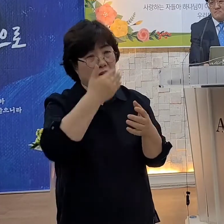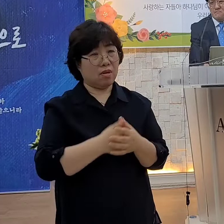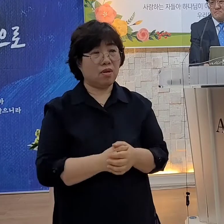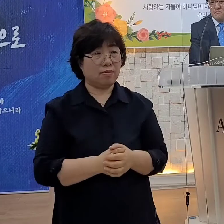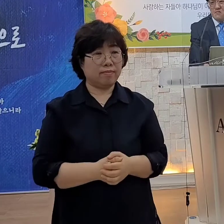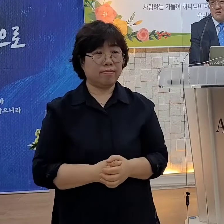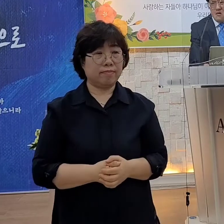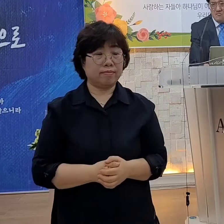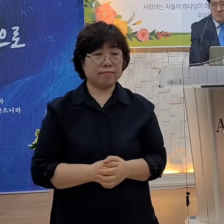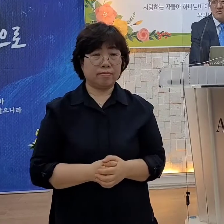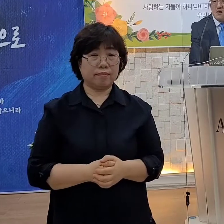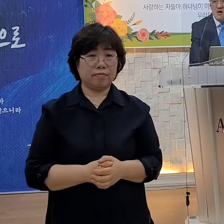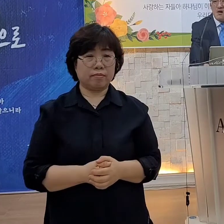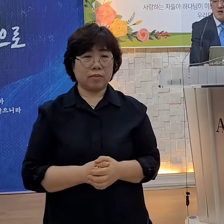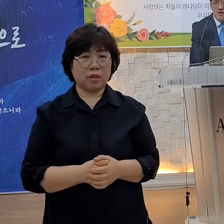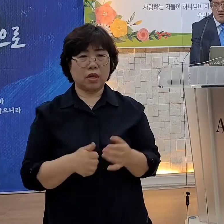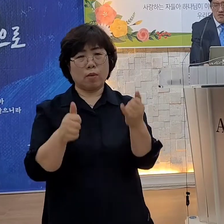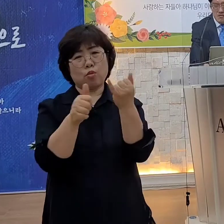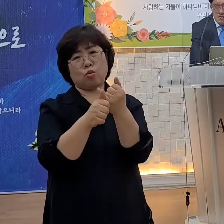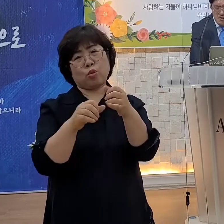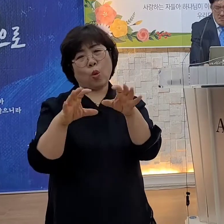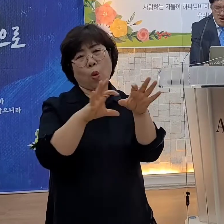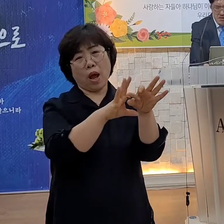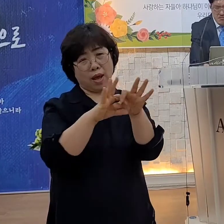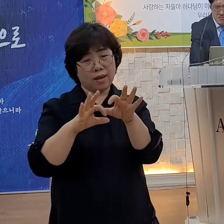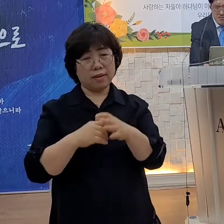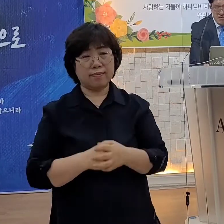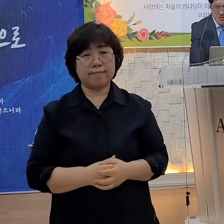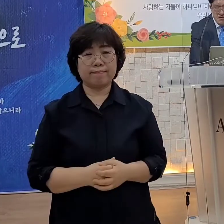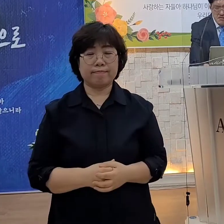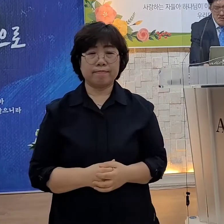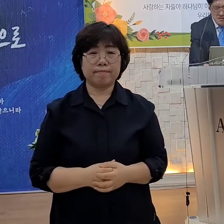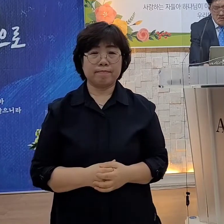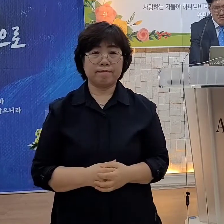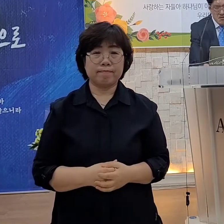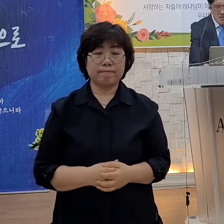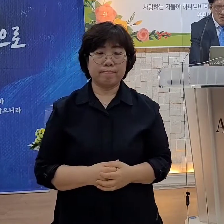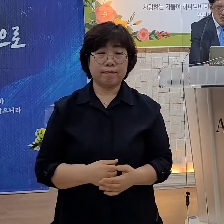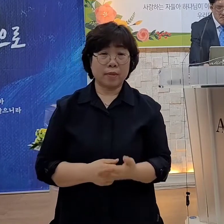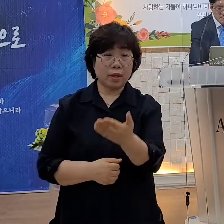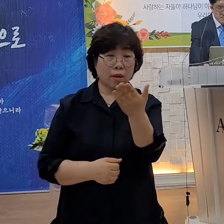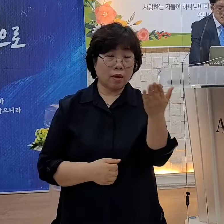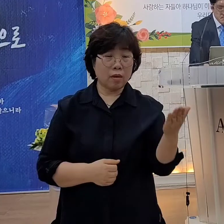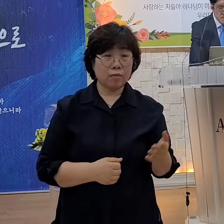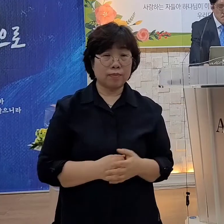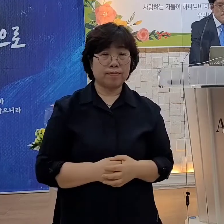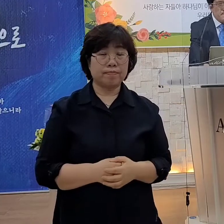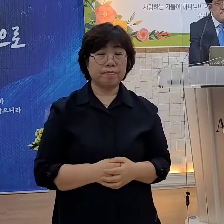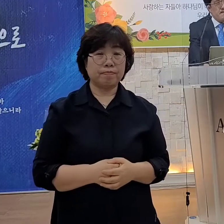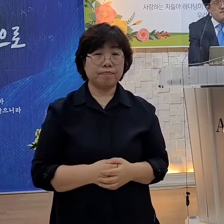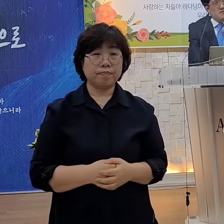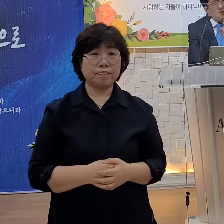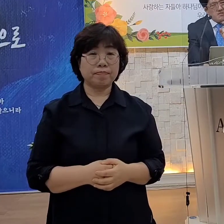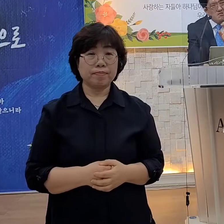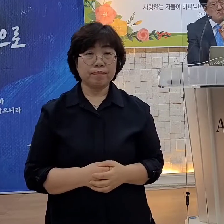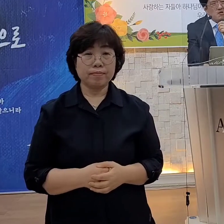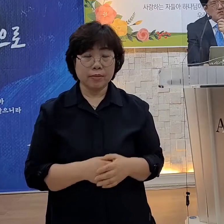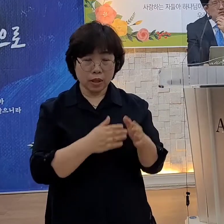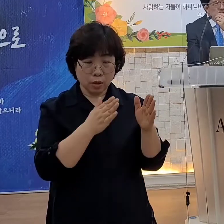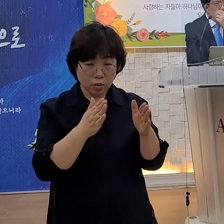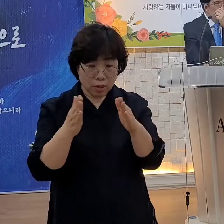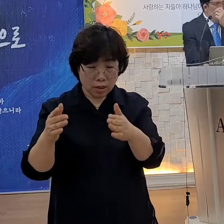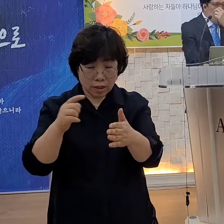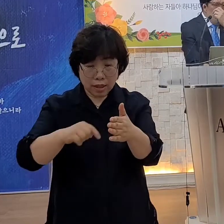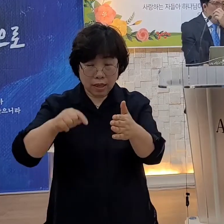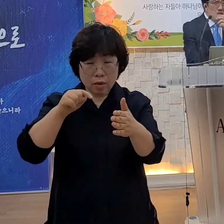거예요. 이게 부부다라는 것을 말씀드립니다. 여러분, 그런데 그 과정